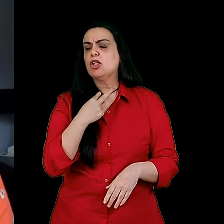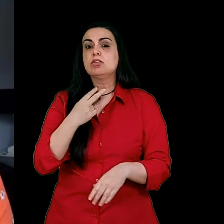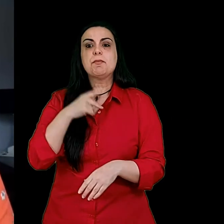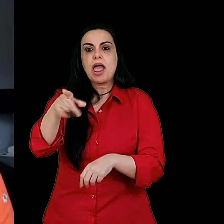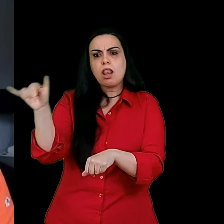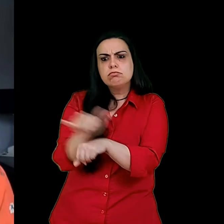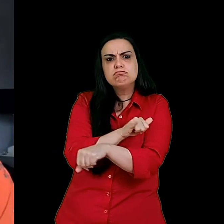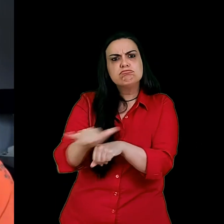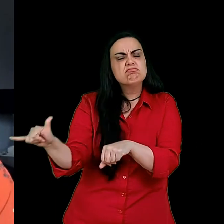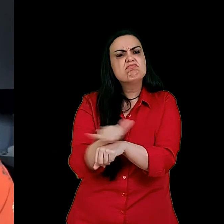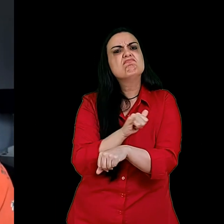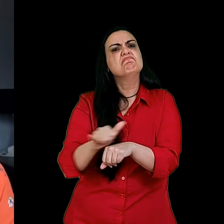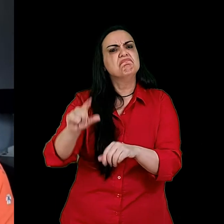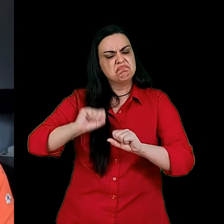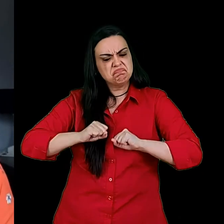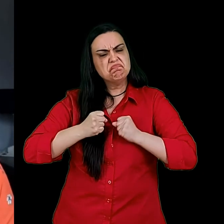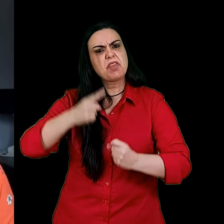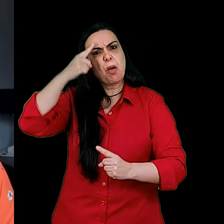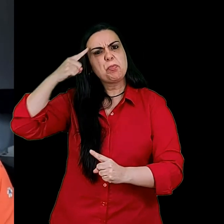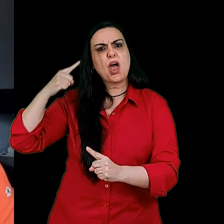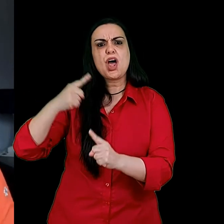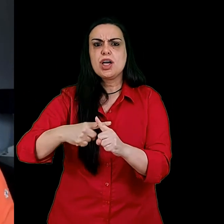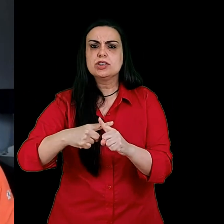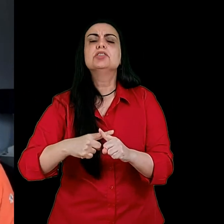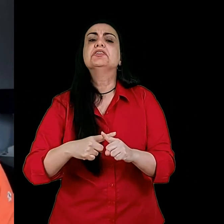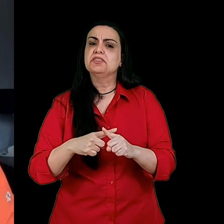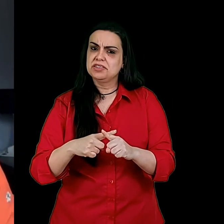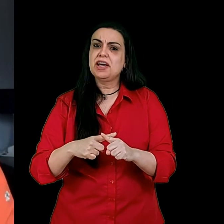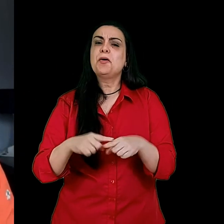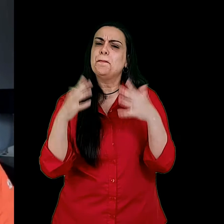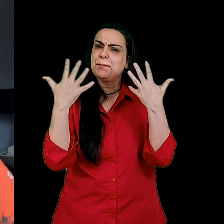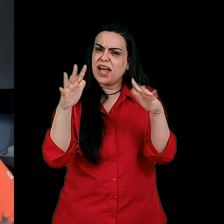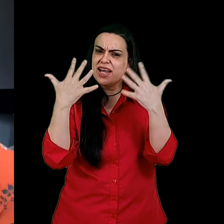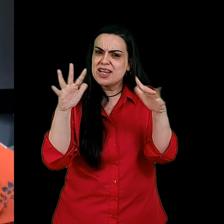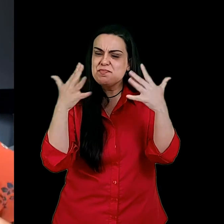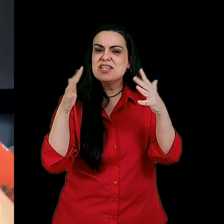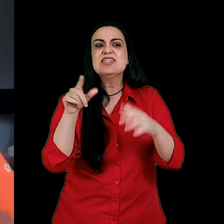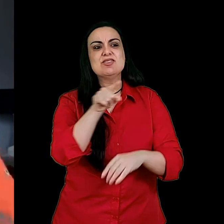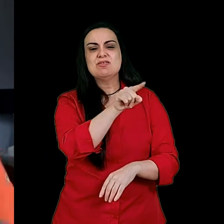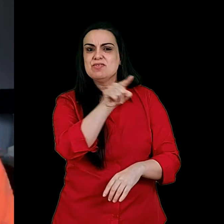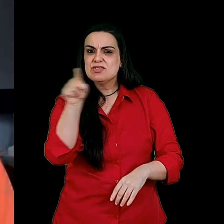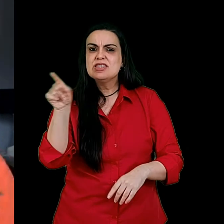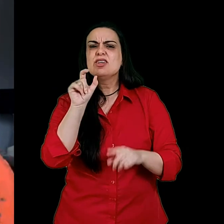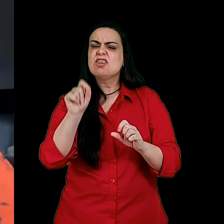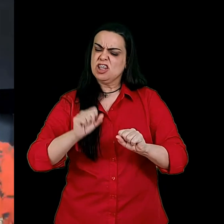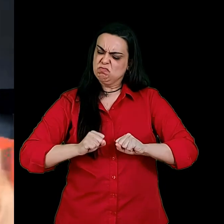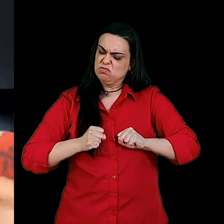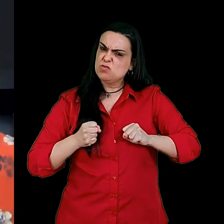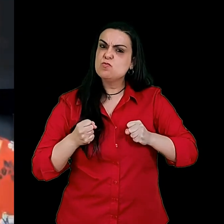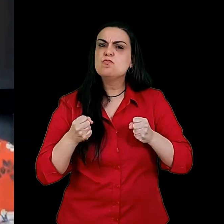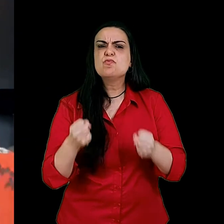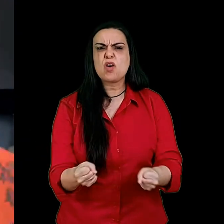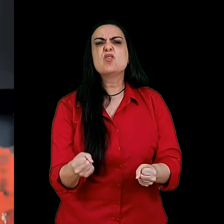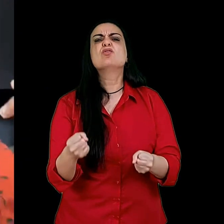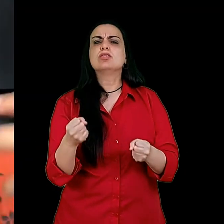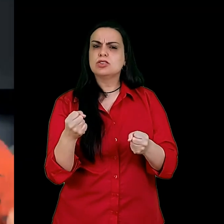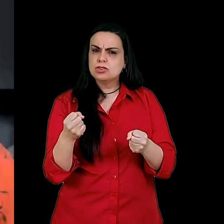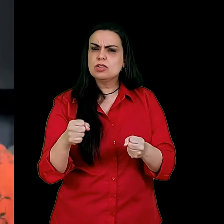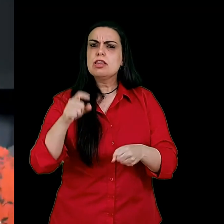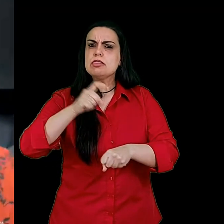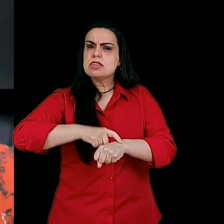Então eu quero aproveitar essa oportunidade antes de orar e parabenizar você que tem empenhado, sabe,